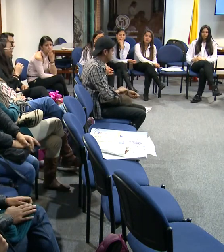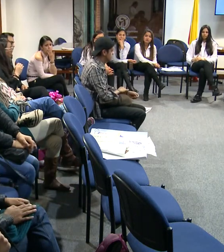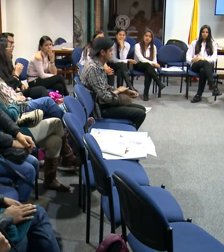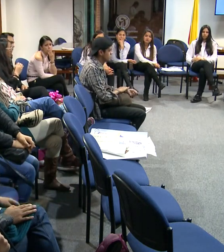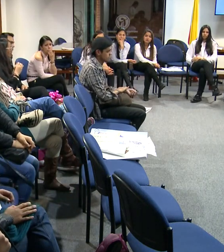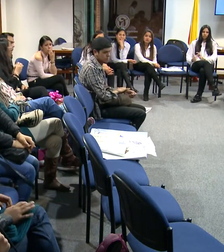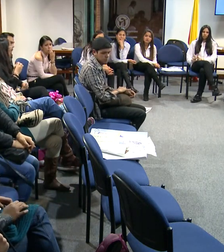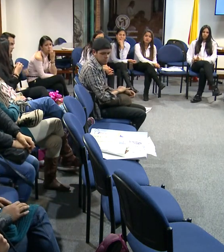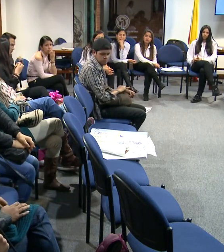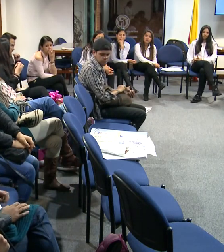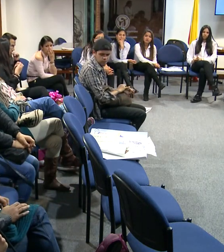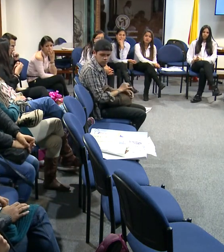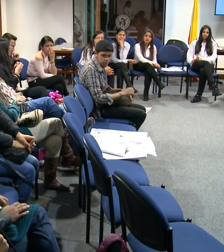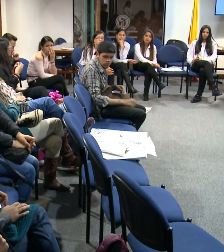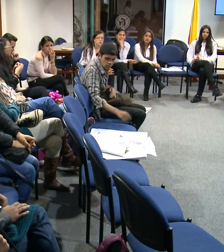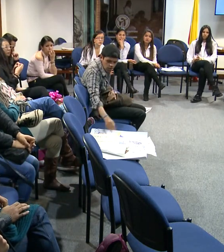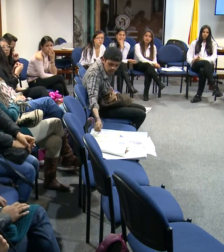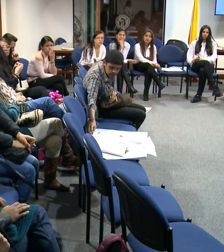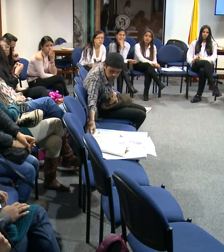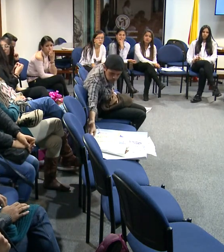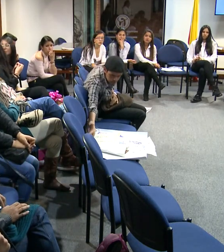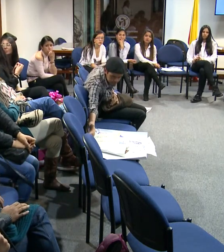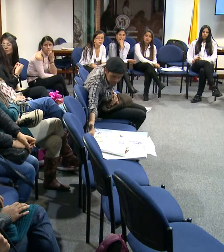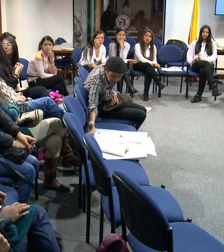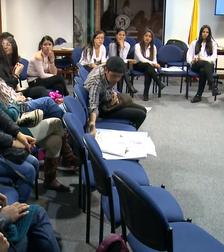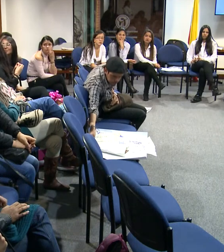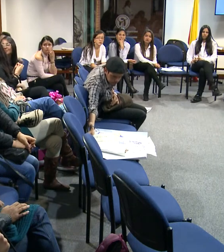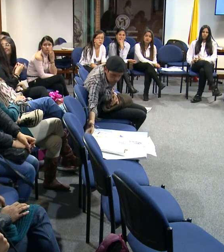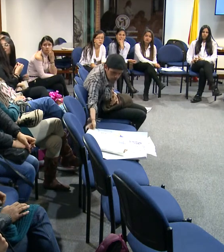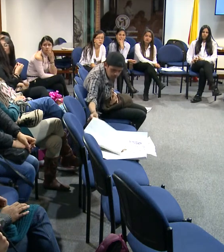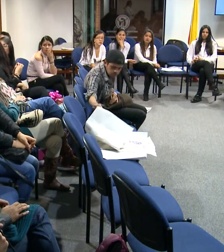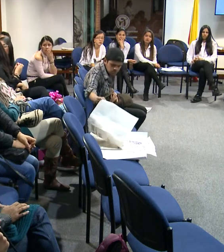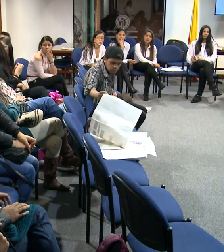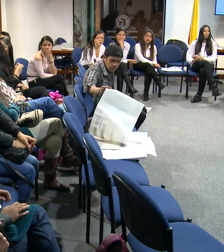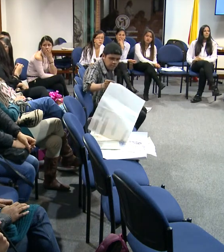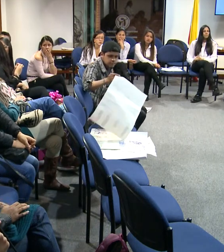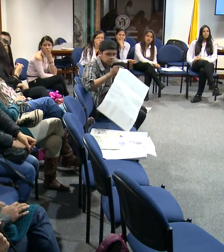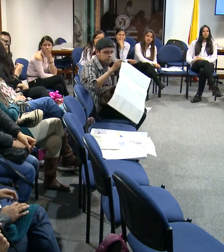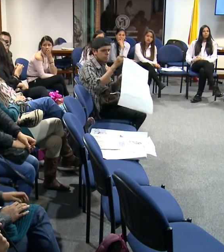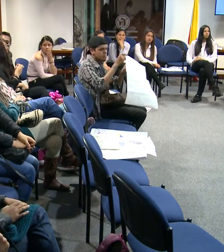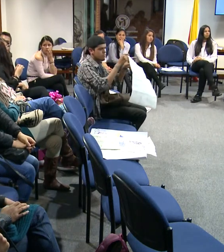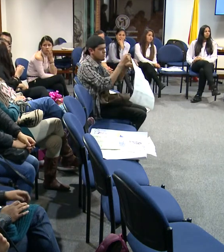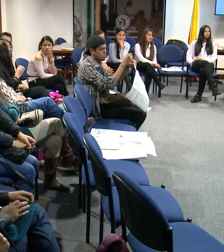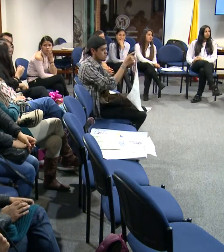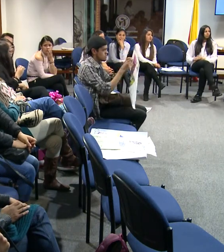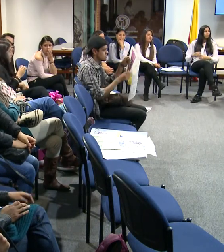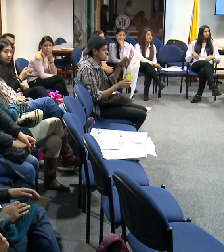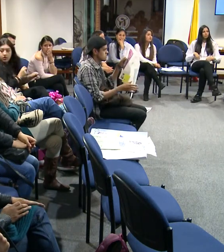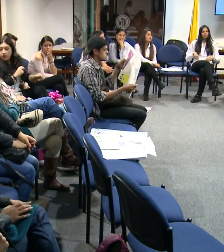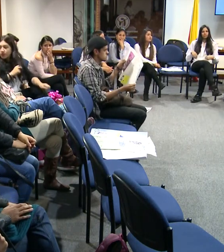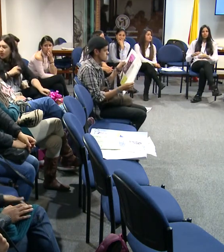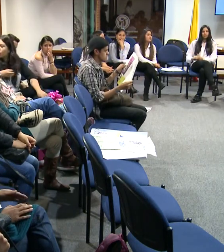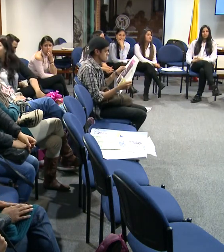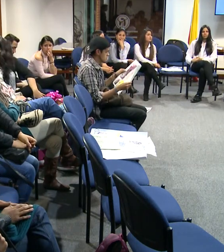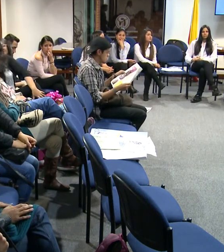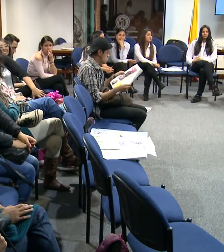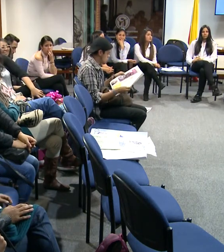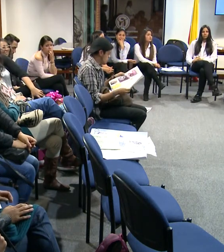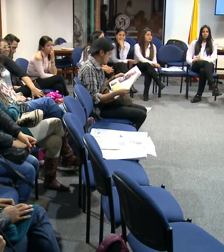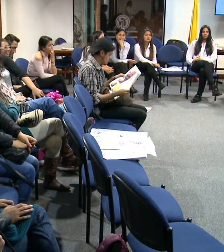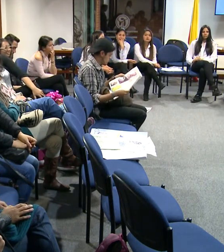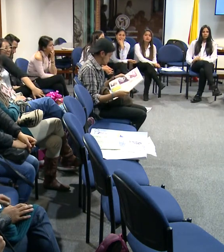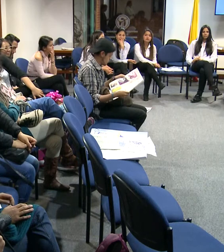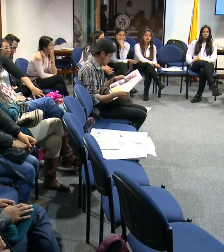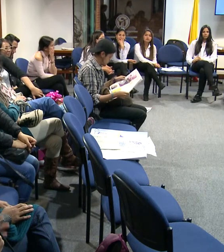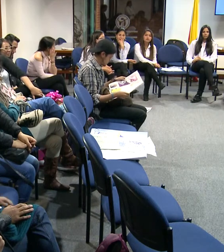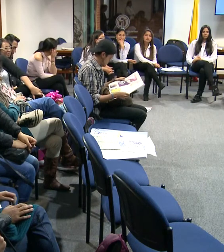eso es otra cosa, sino la licenciatura dentro de ese rol de también llevar un poquito la voz